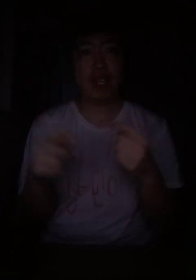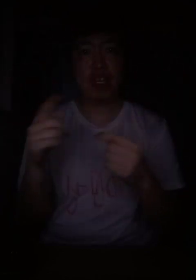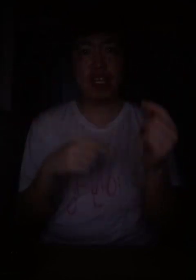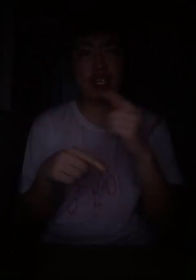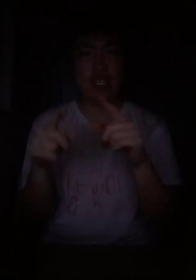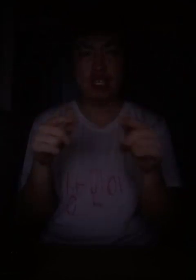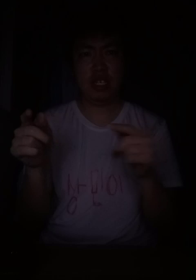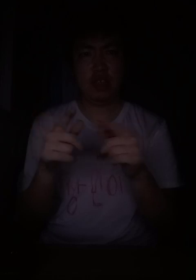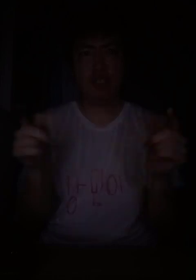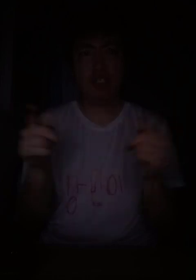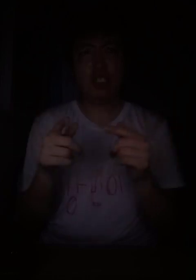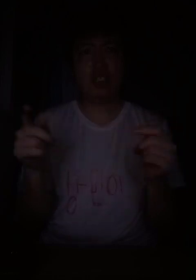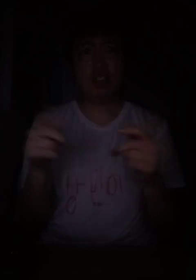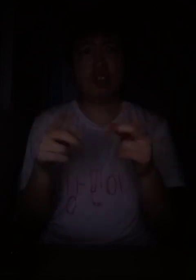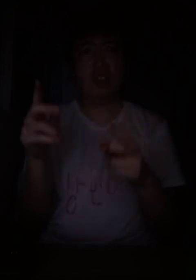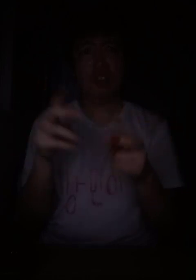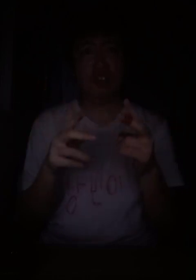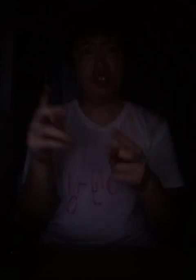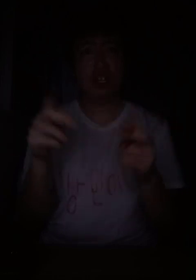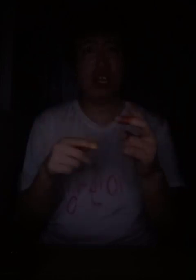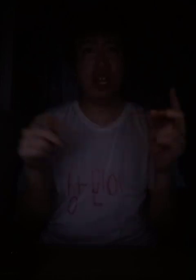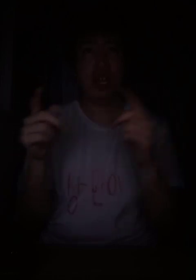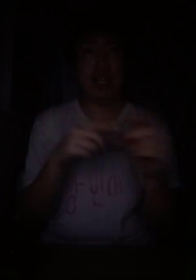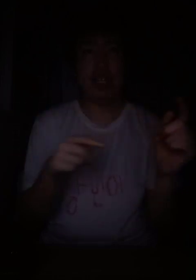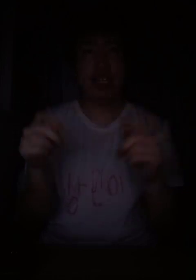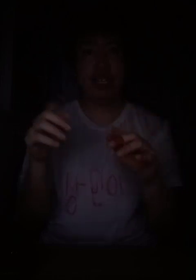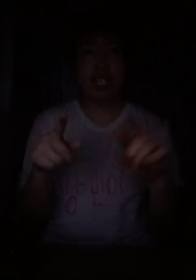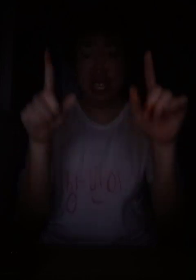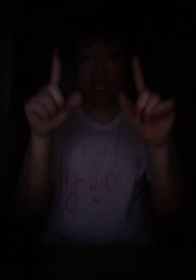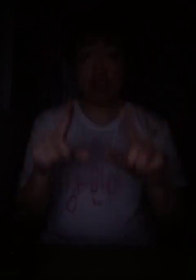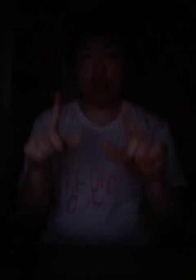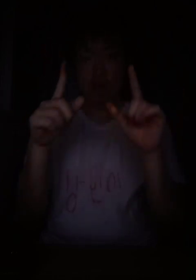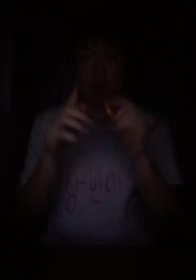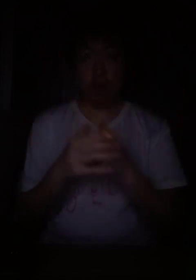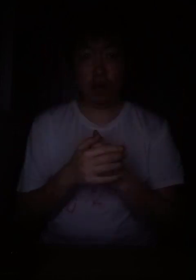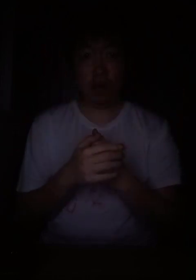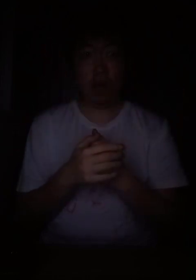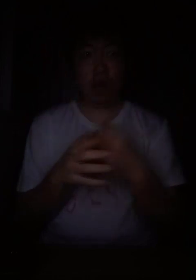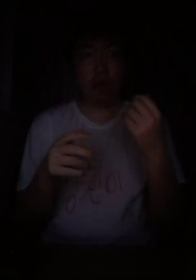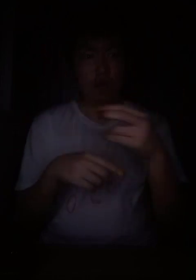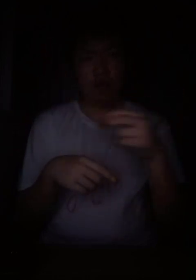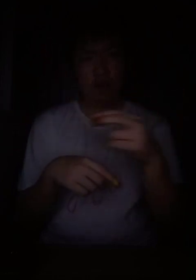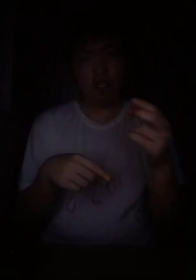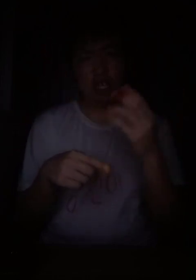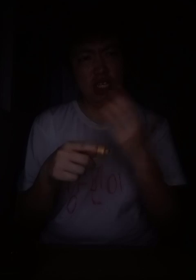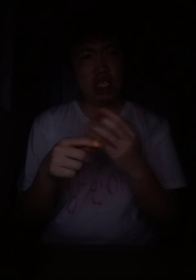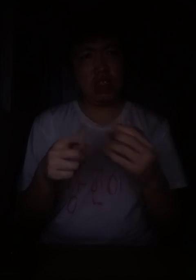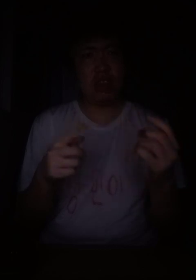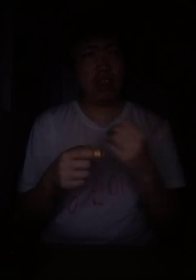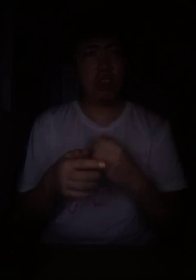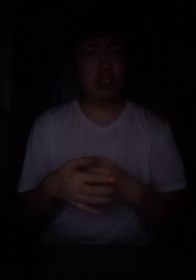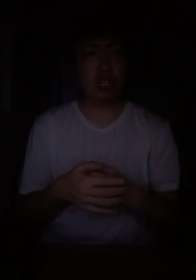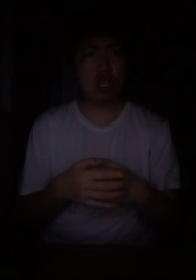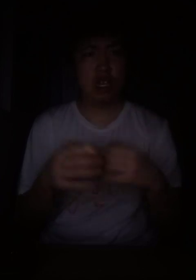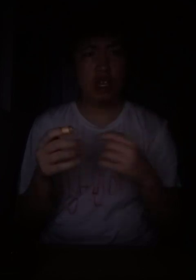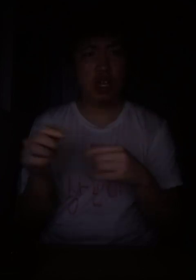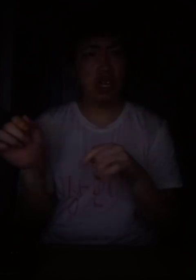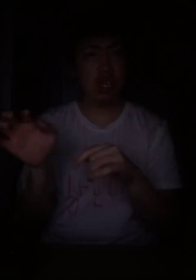가느다란 철망을 두 발만으로 디딘 채 강아지들이 일어섭니다. 애들 뭘 숨기가 쉽잖아요. 그냥 쭉 밑으로 빠져버리니까. 망이면